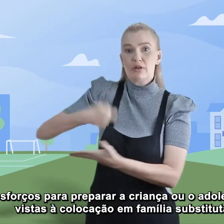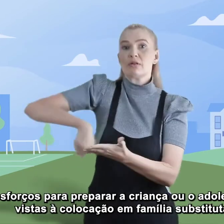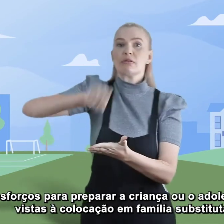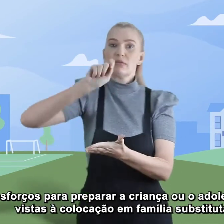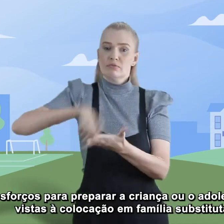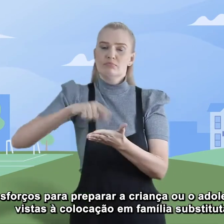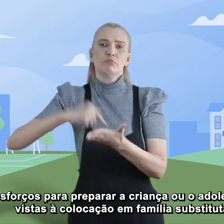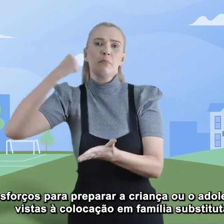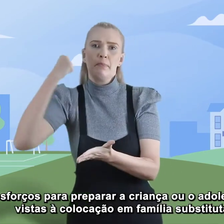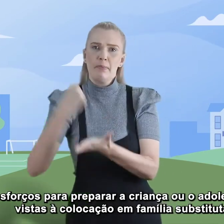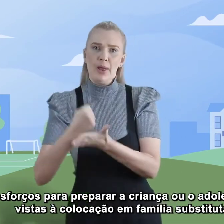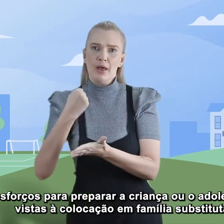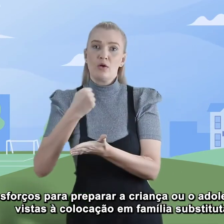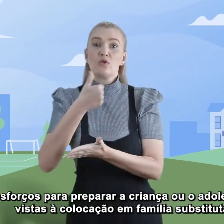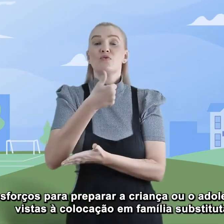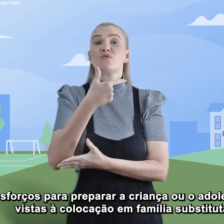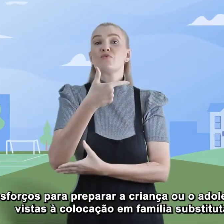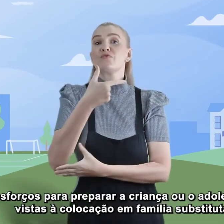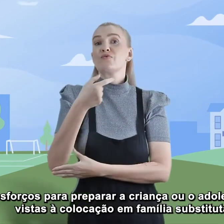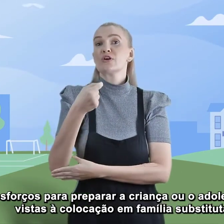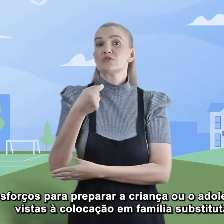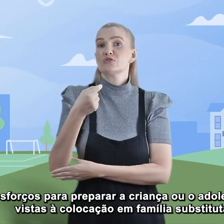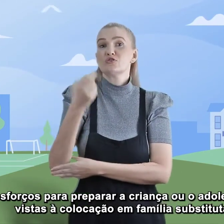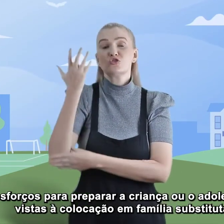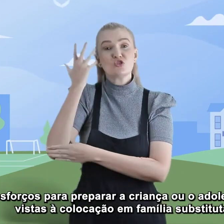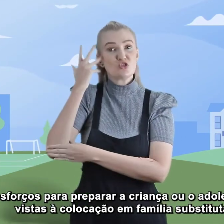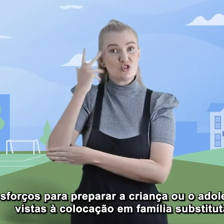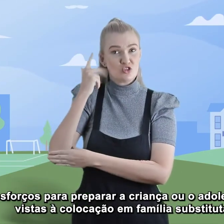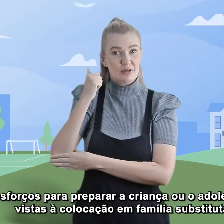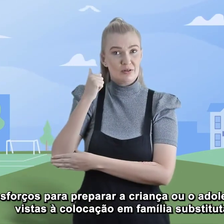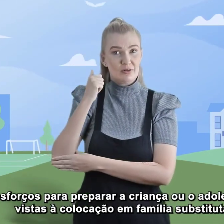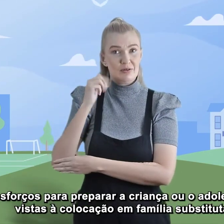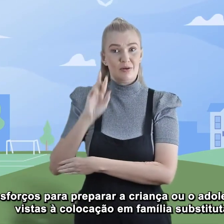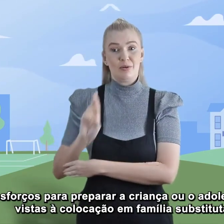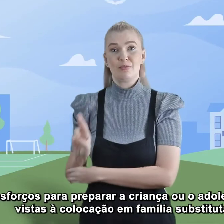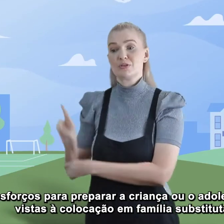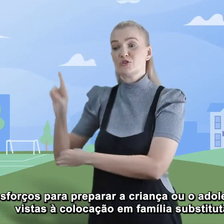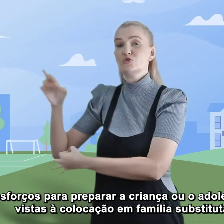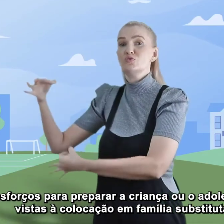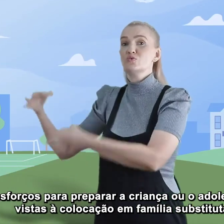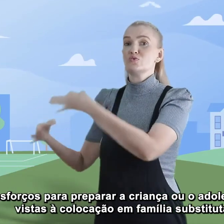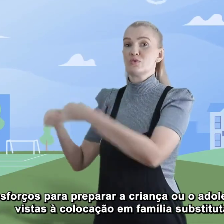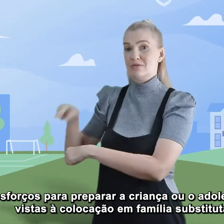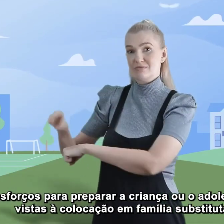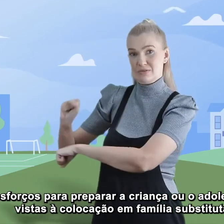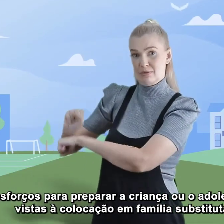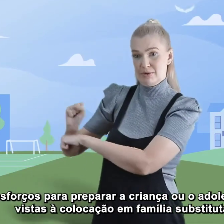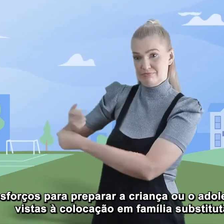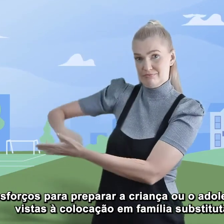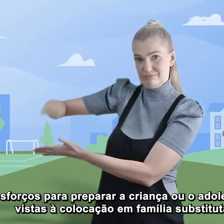dirigir esforços para preparar a criança ou o adolescente com vistas à colocação em